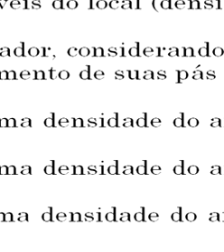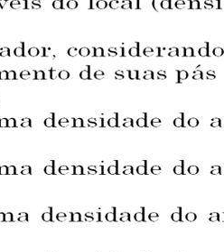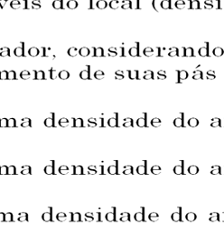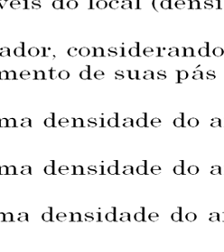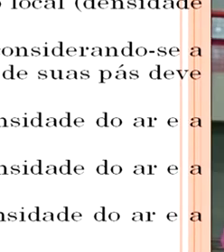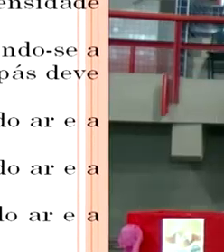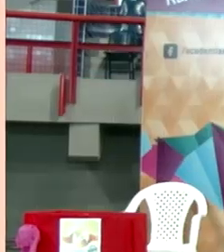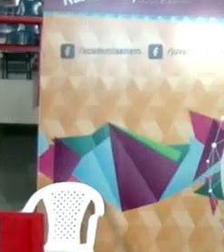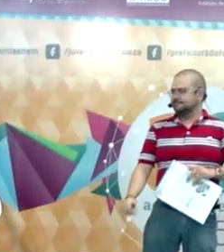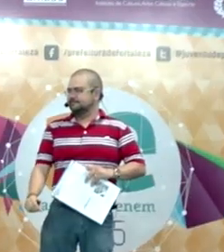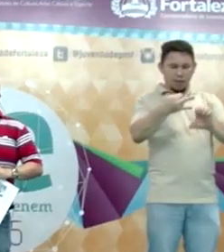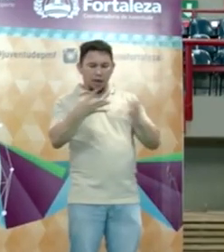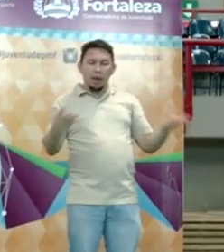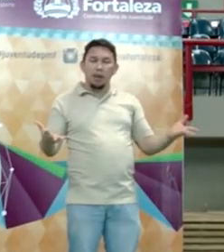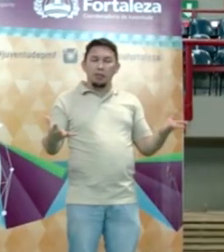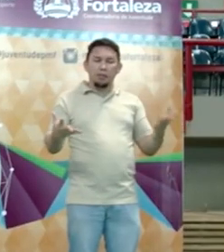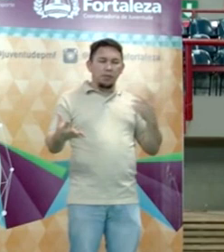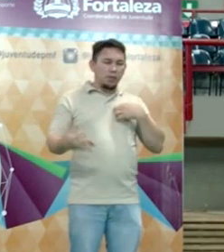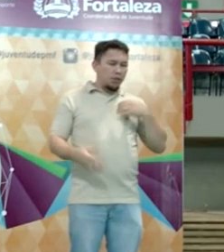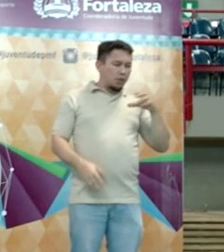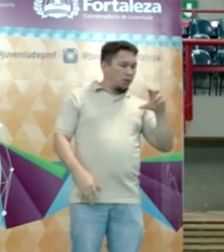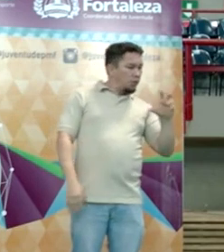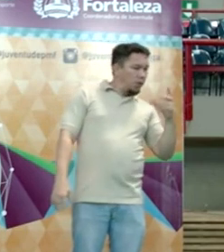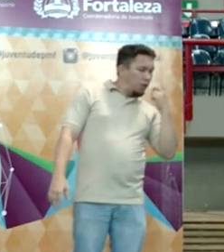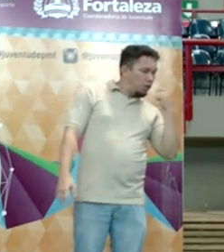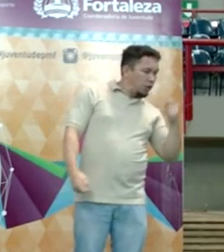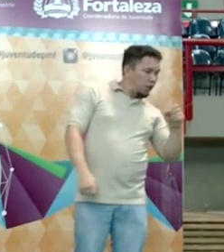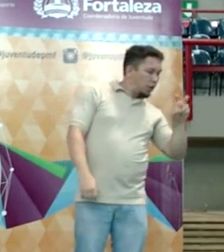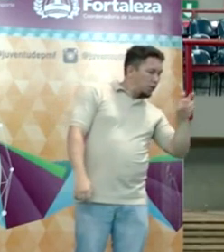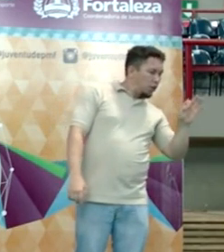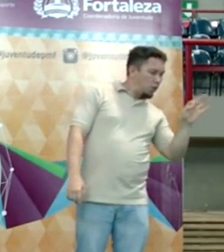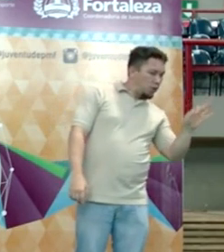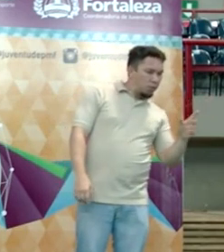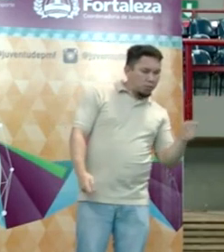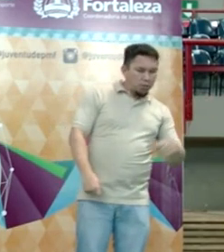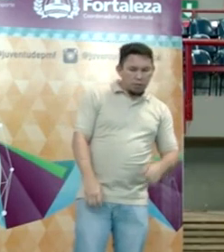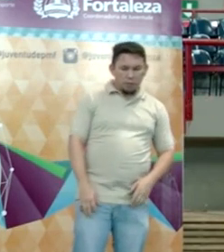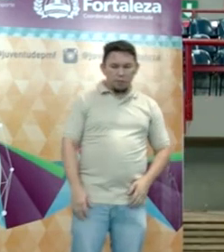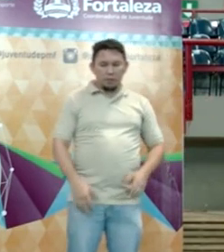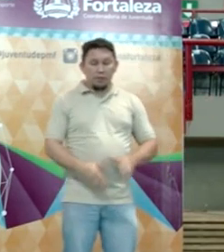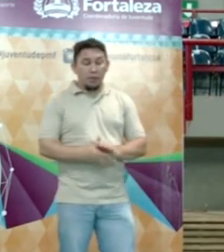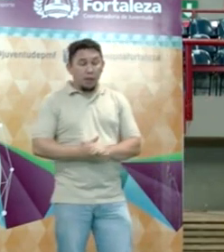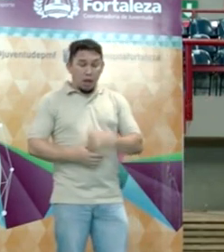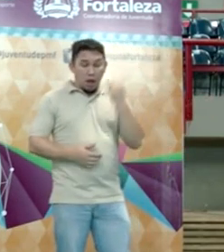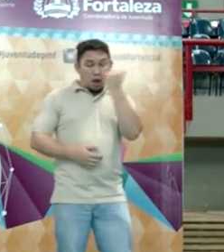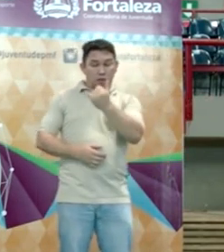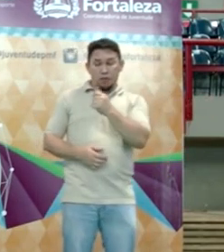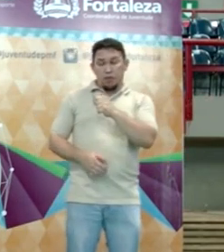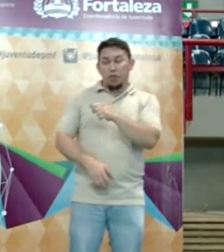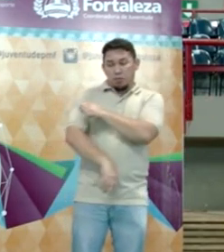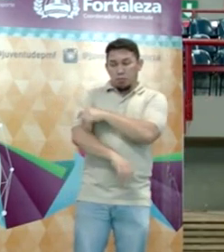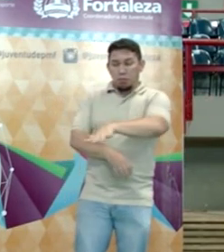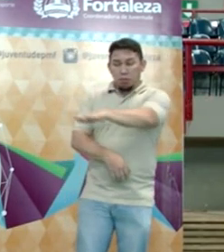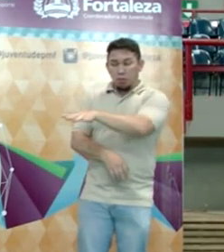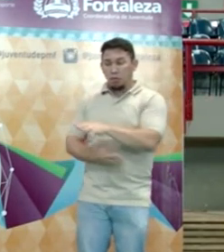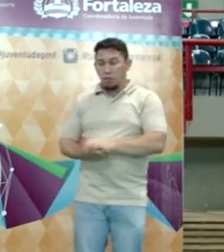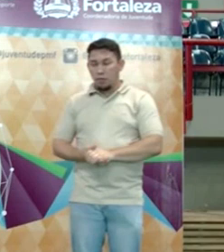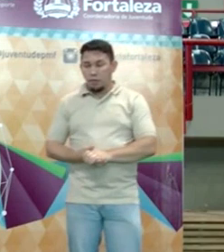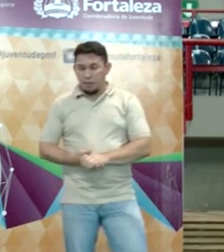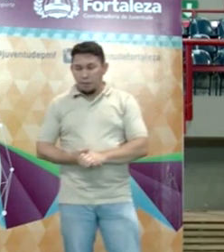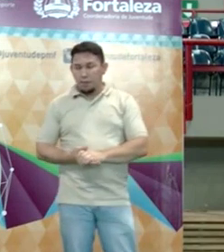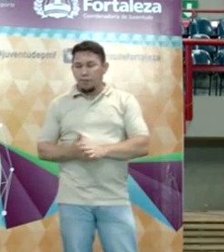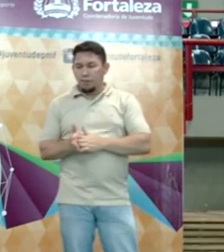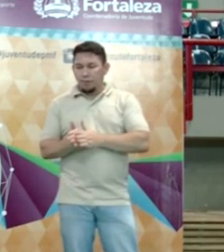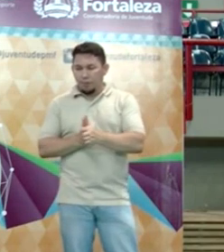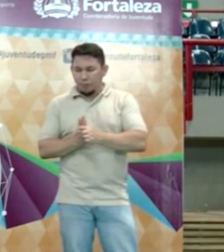de chance de acertar. Ou é o item C, ou é o item E. Eu digo para os meus alunos que chutar